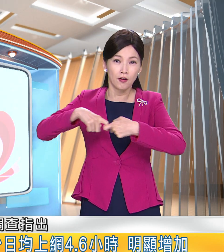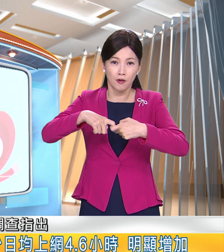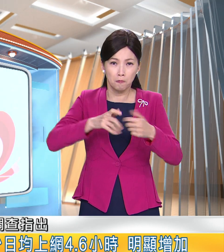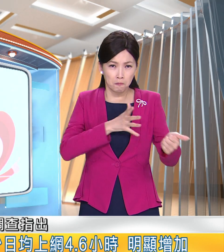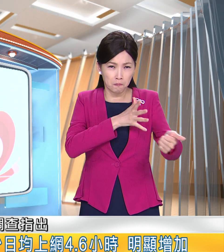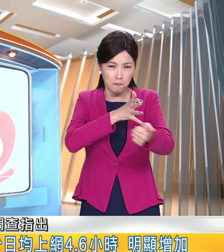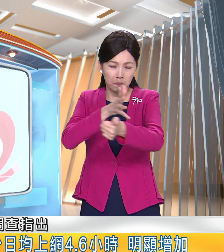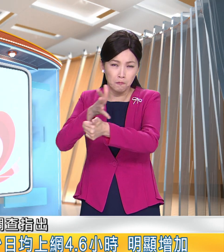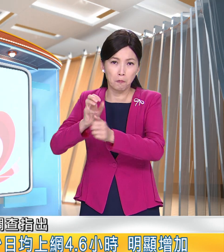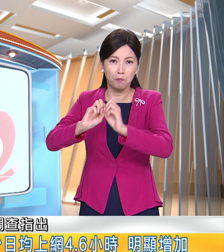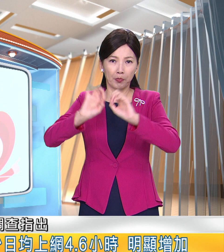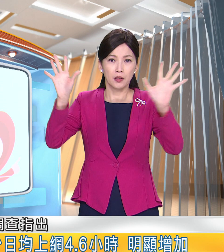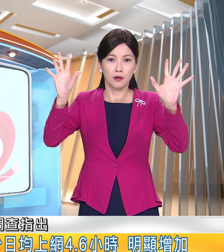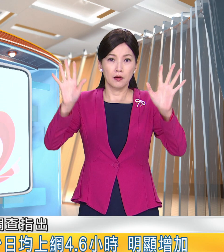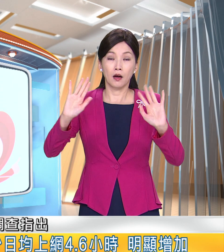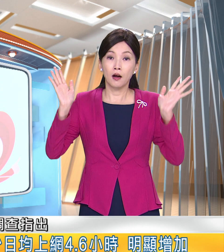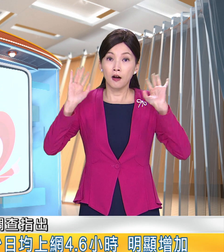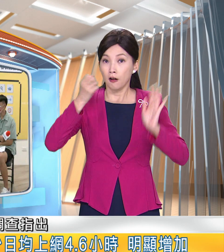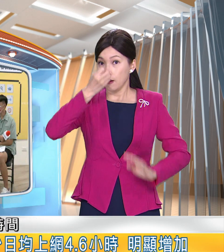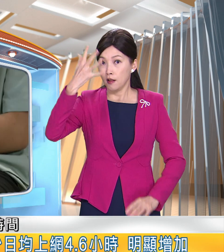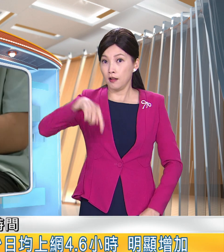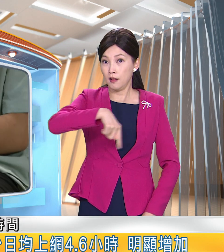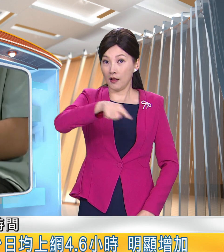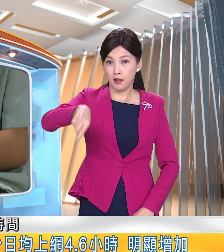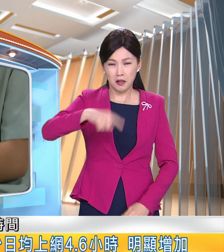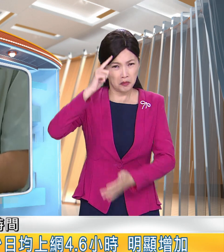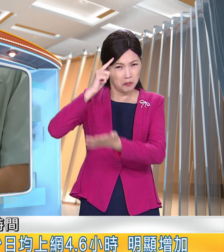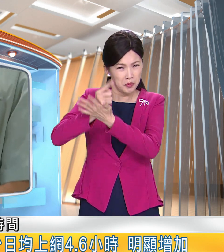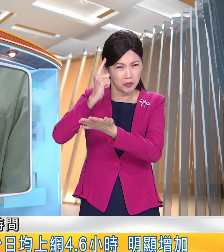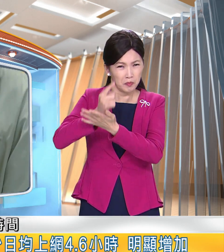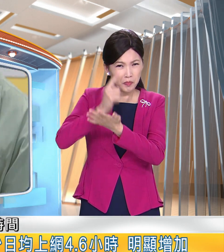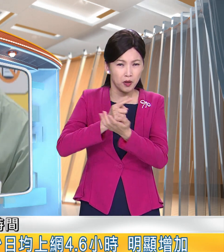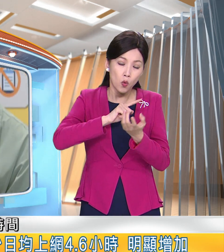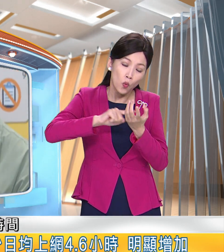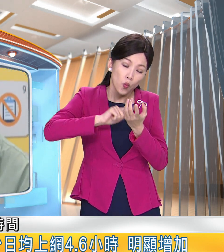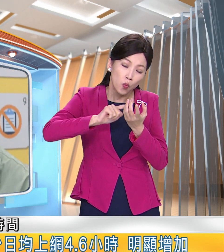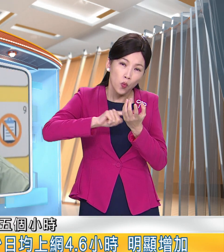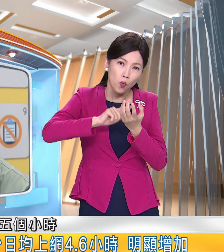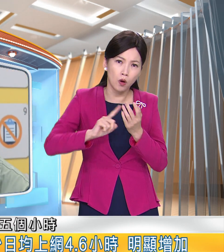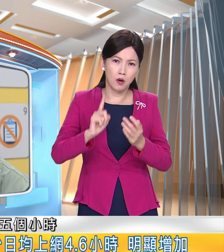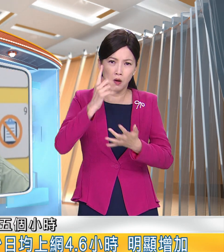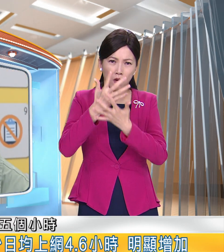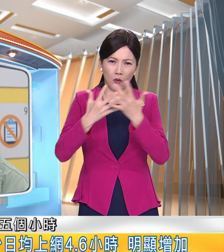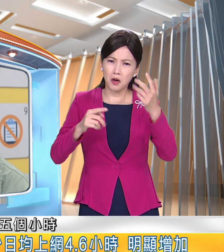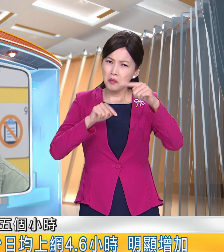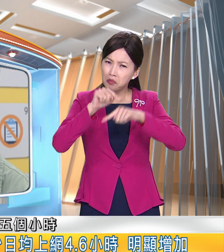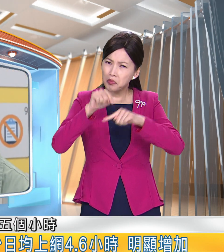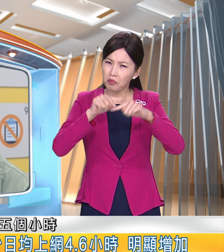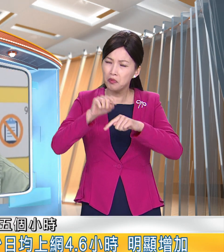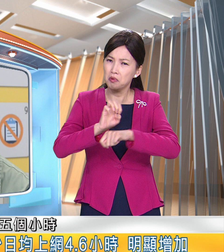表了调查指出，儿少使用网络的时间平均每天有